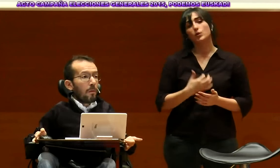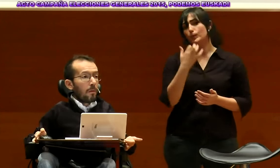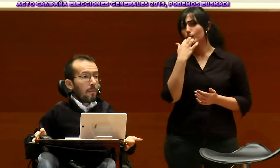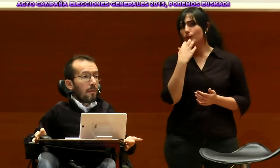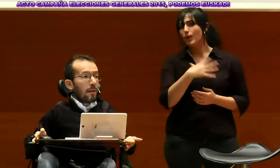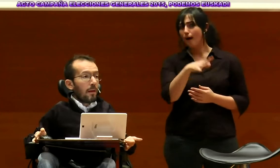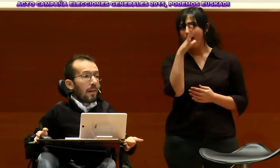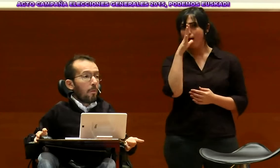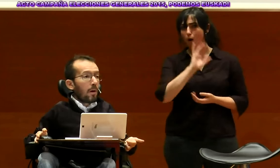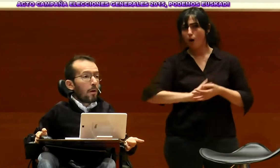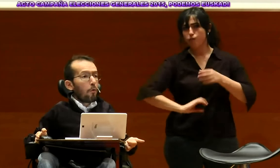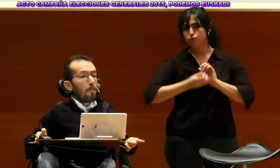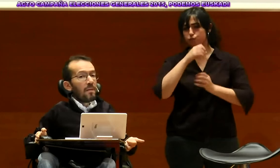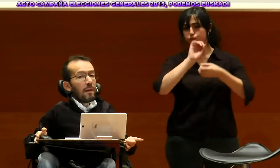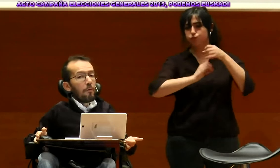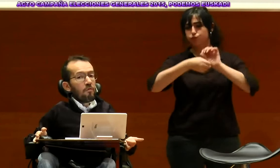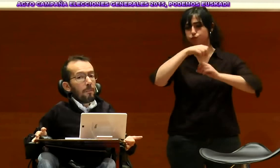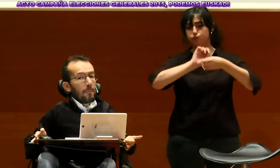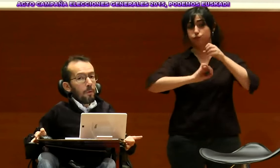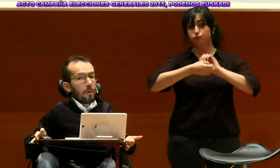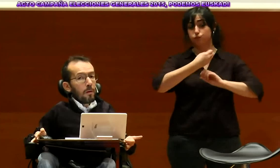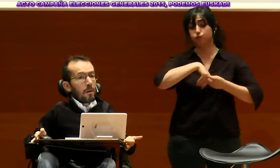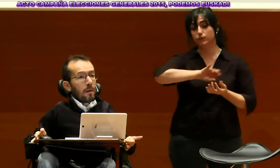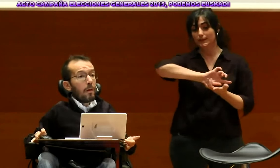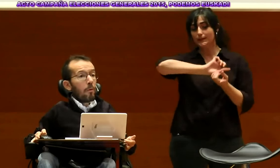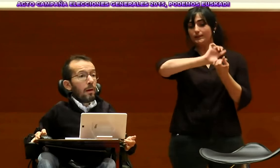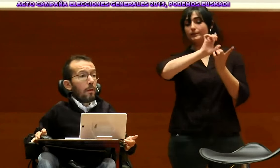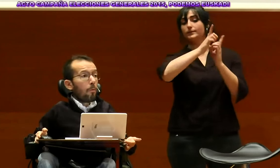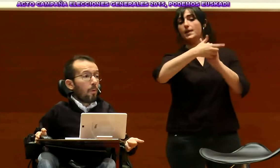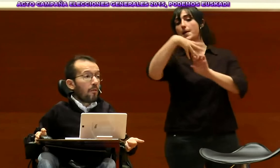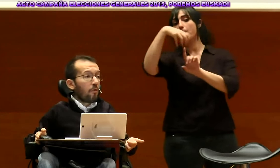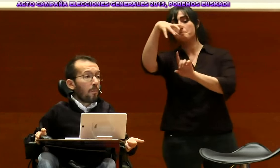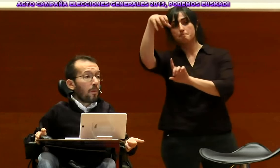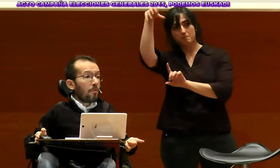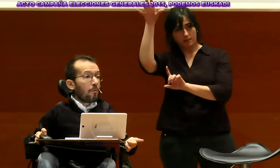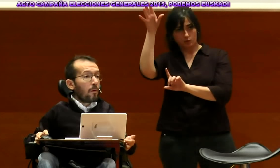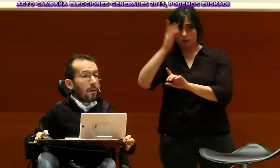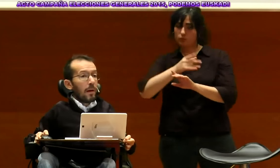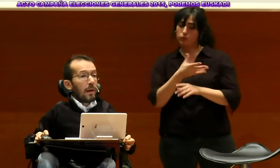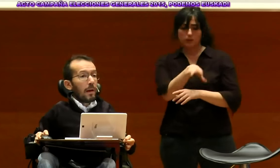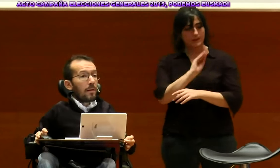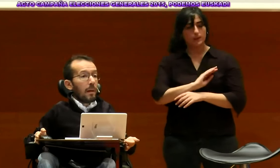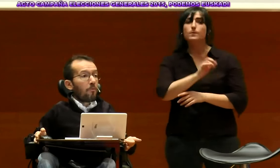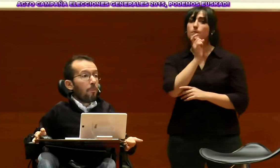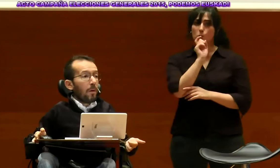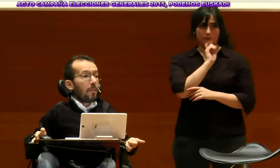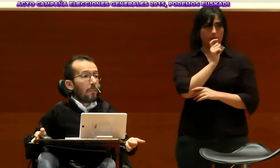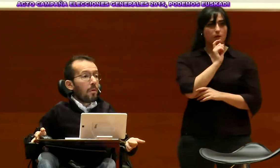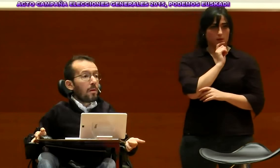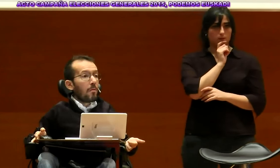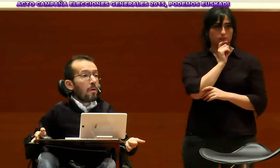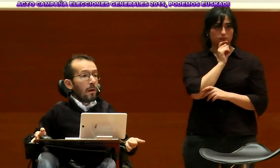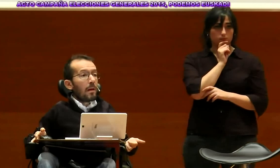ebullición, del agua convirtiéndose en vapor. Y lo que ocurre en estos momentos es que tenemos un